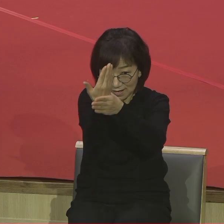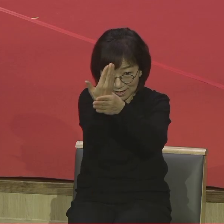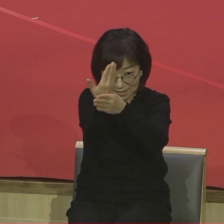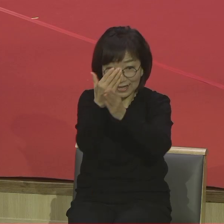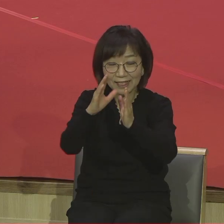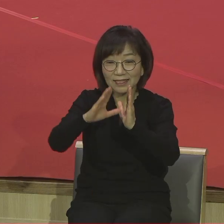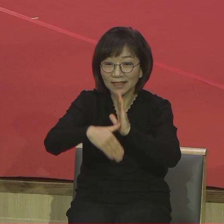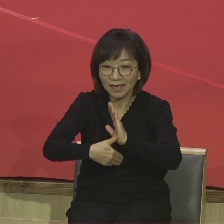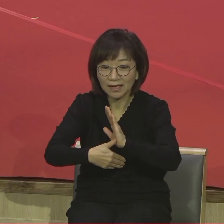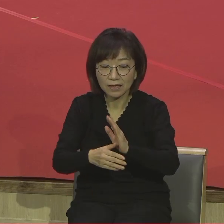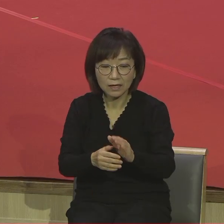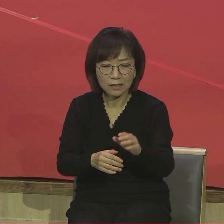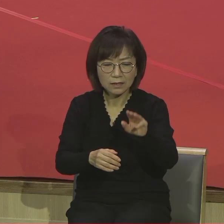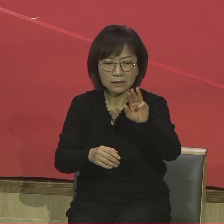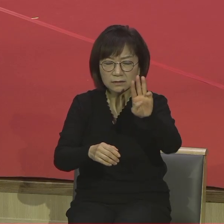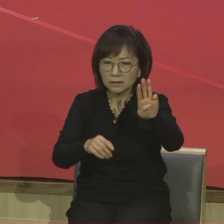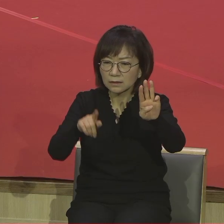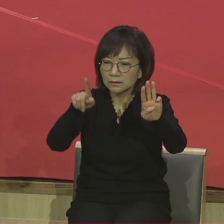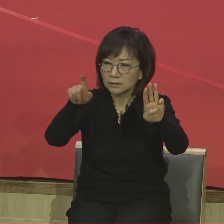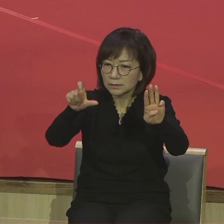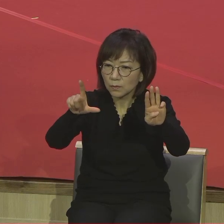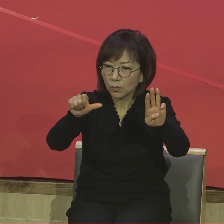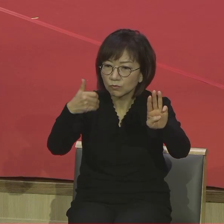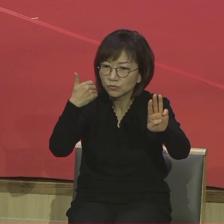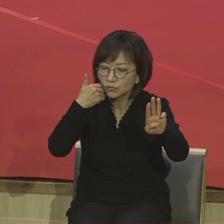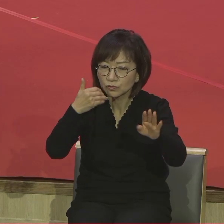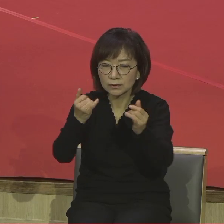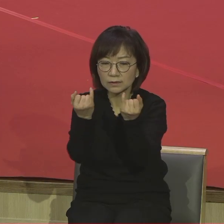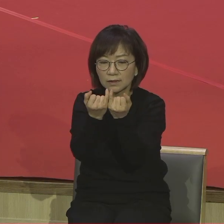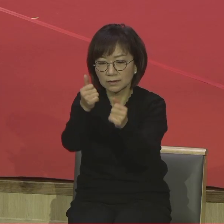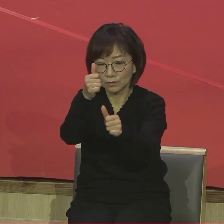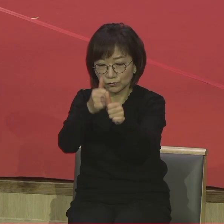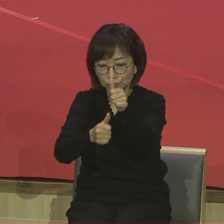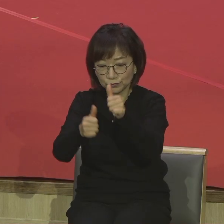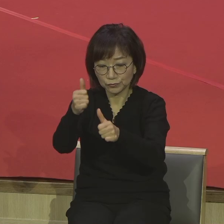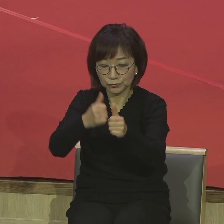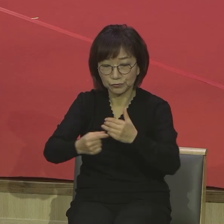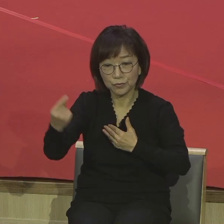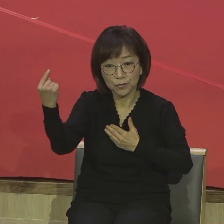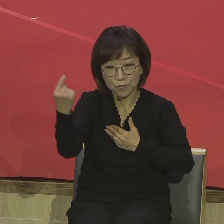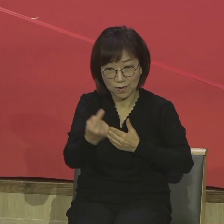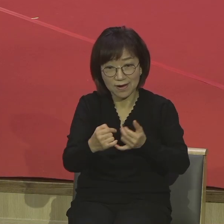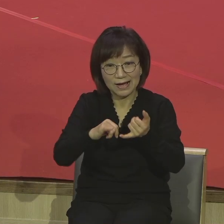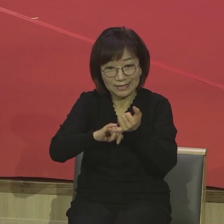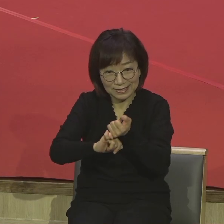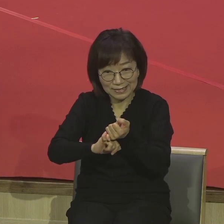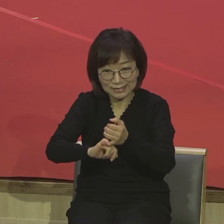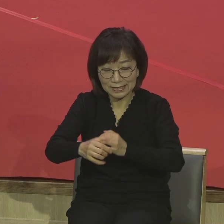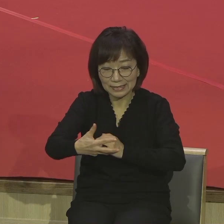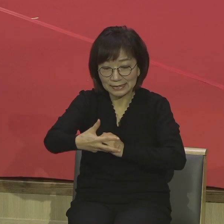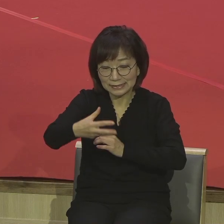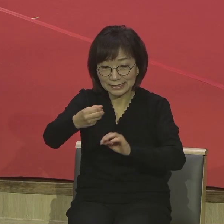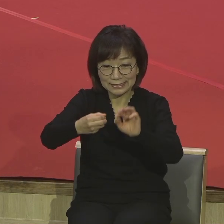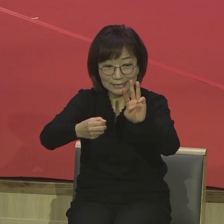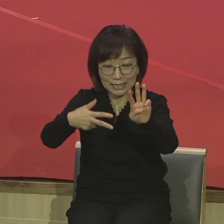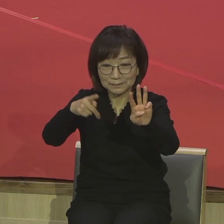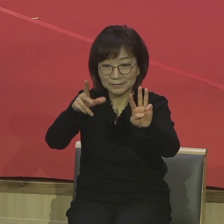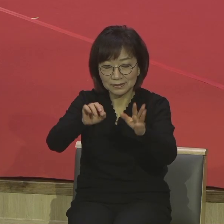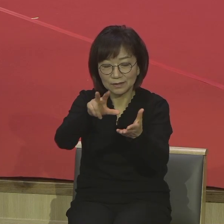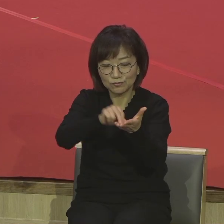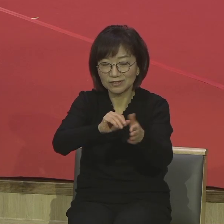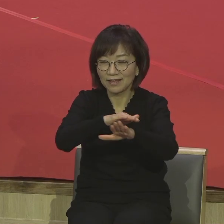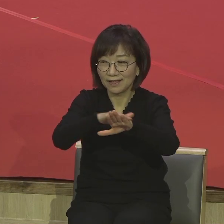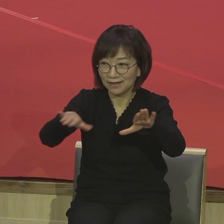3장 15절 예사의 후손을 오실 것이다. 이 창세기 3장 문제 해결할 것이다 라고 예언을